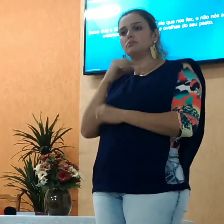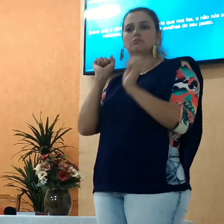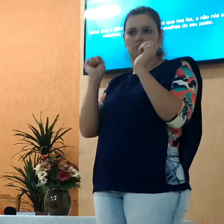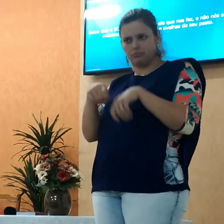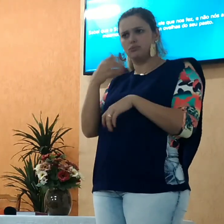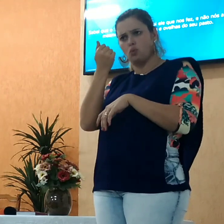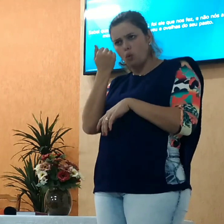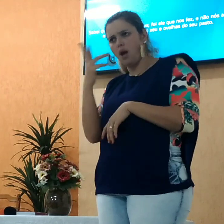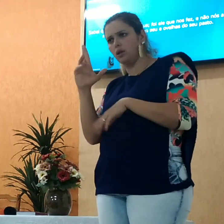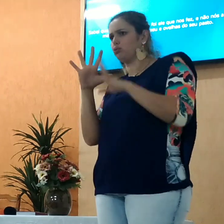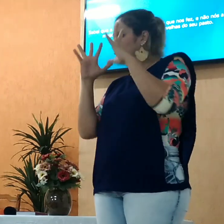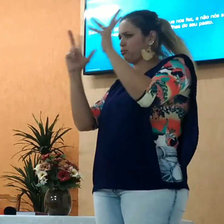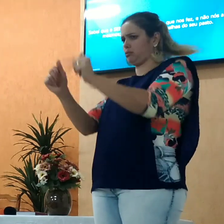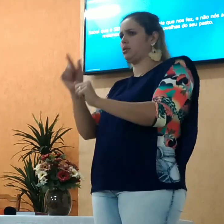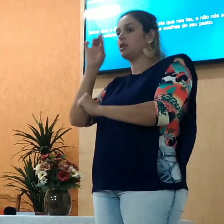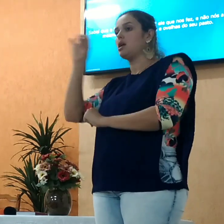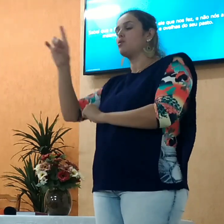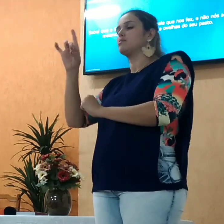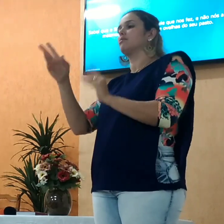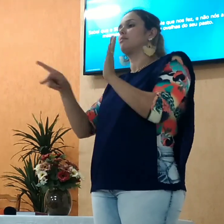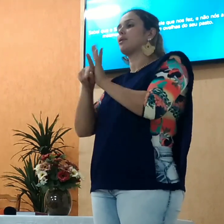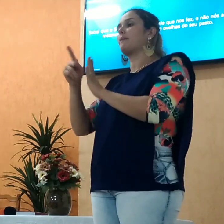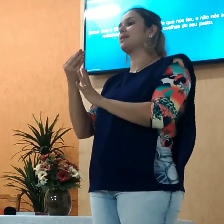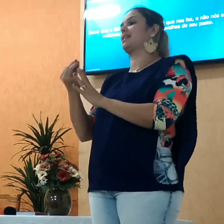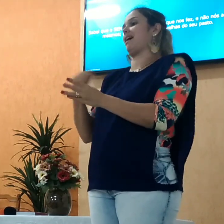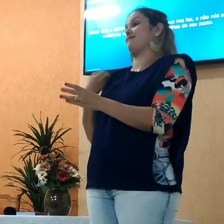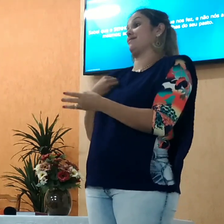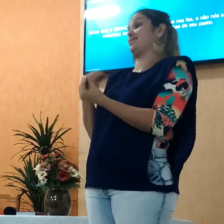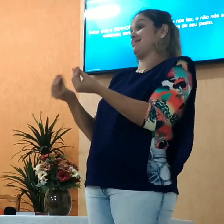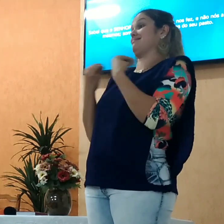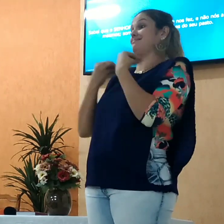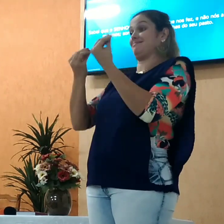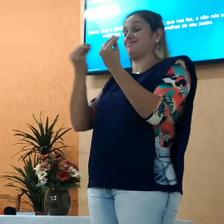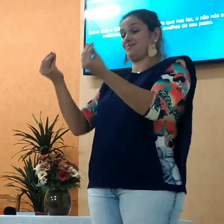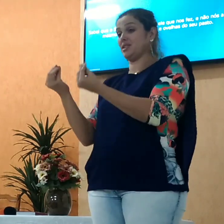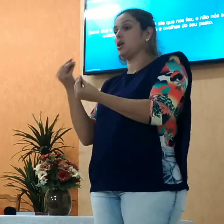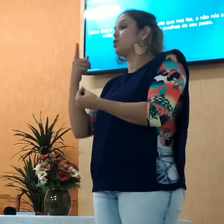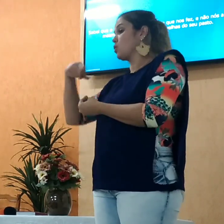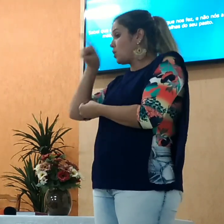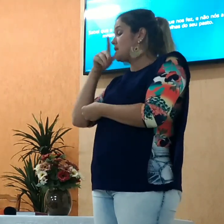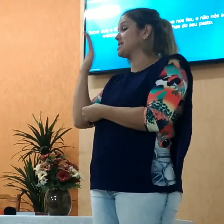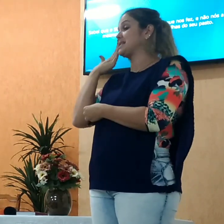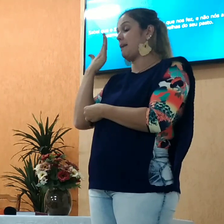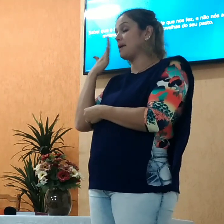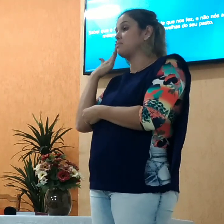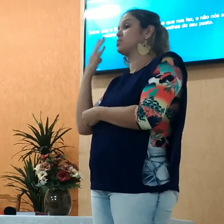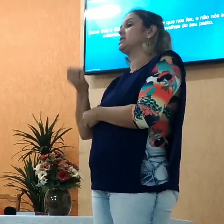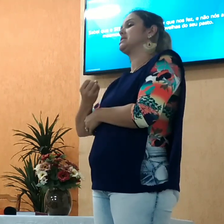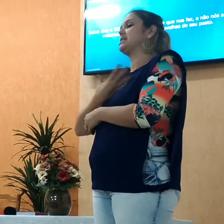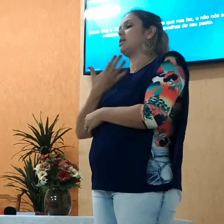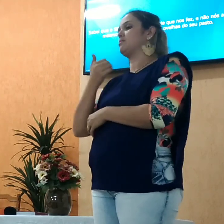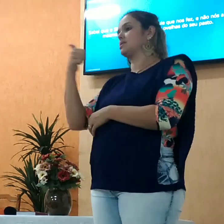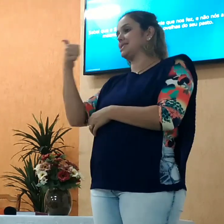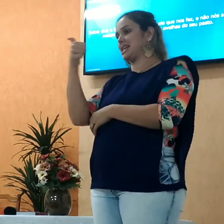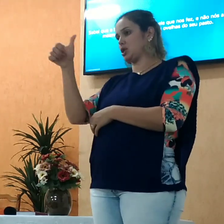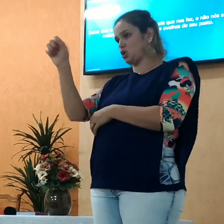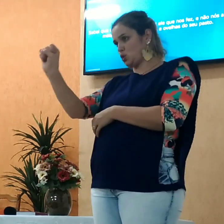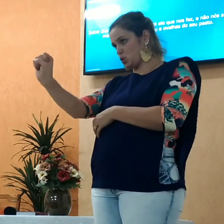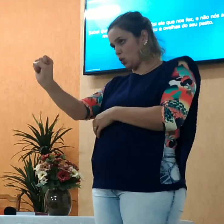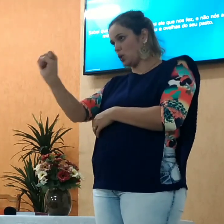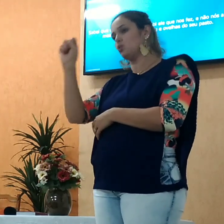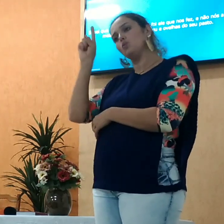terra. E como nós sabemos que isto procede de Deus, como ele diz lá no Salmo 118, dizendo: isto